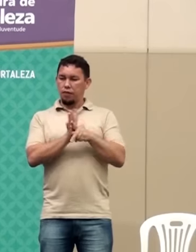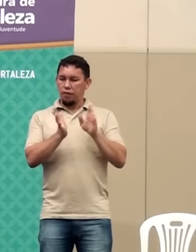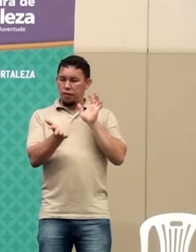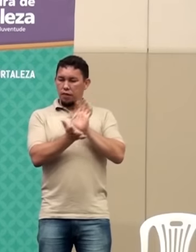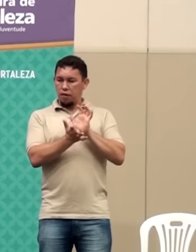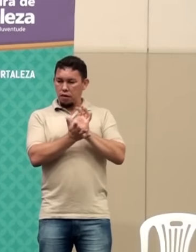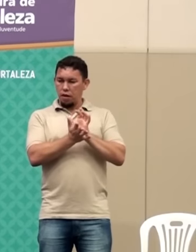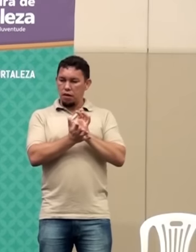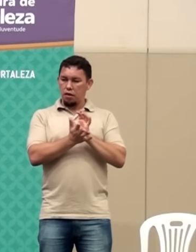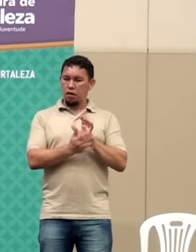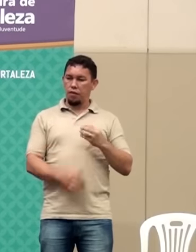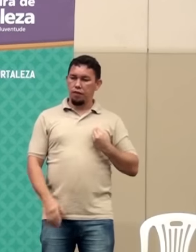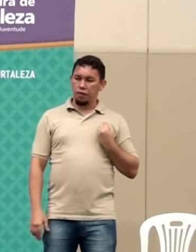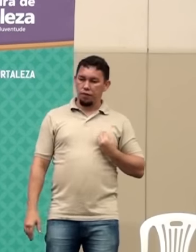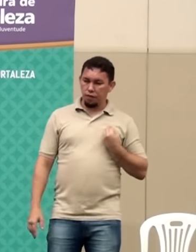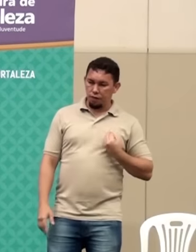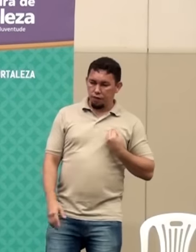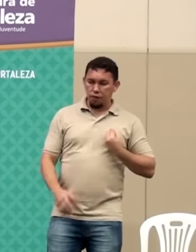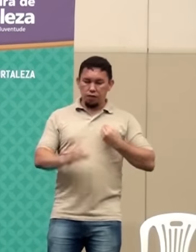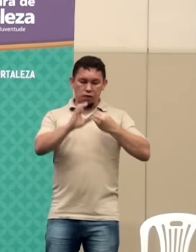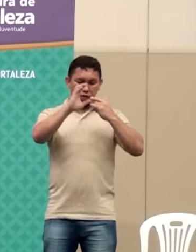inorgânica.